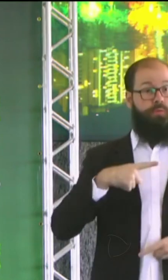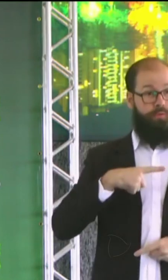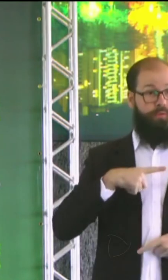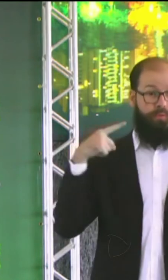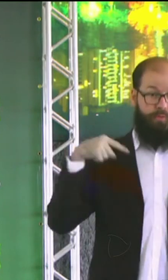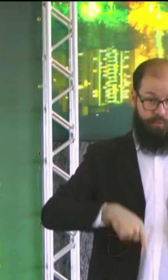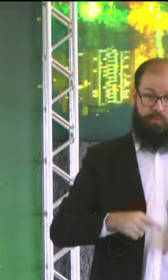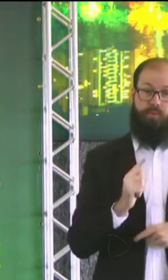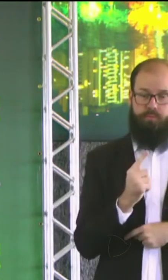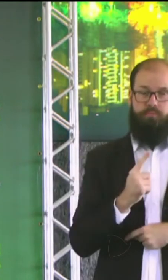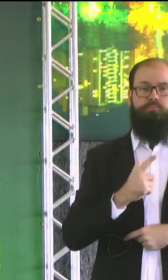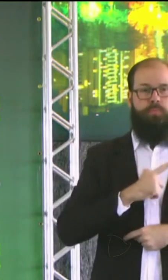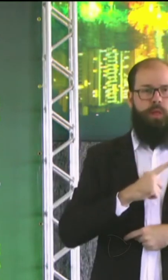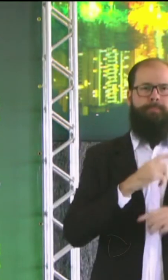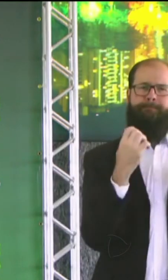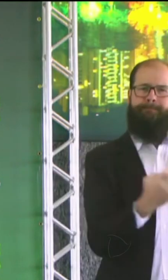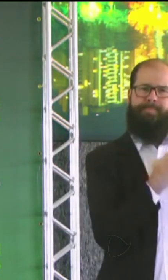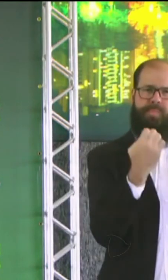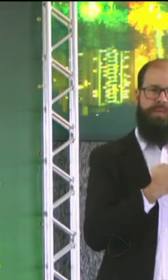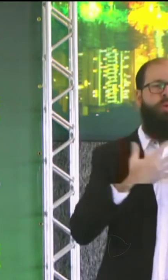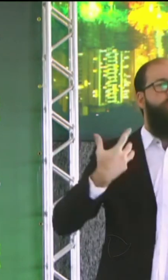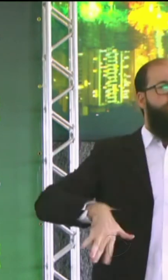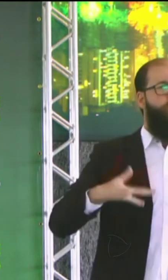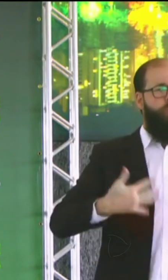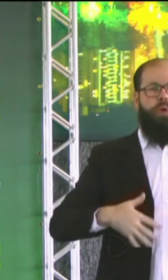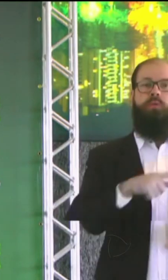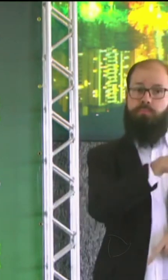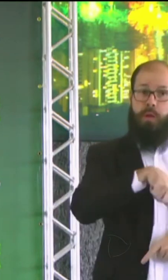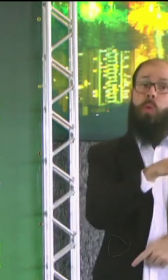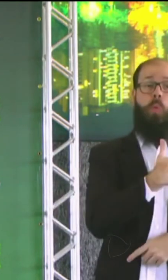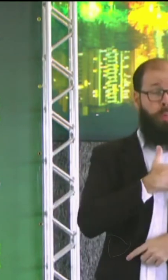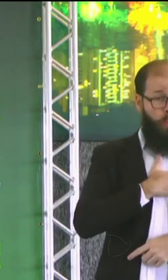grandes nomes, grandes empresários que gostam de colaborar com o social.